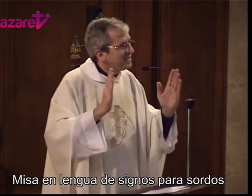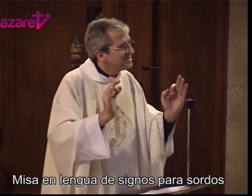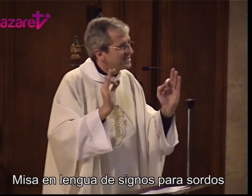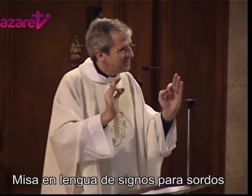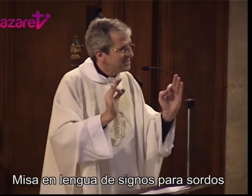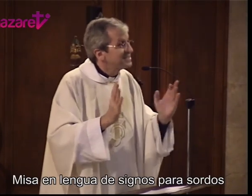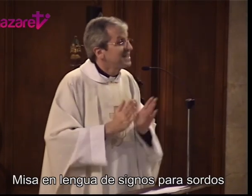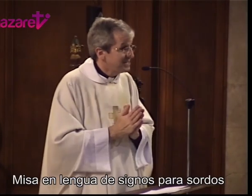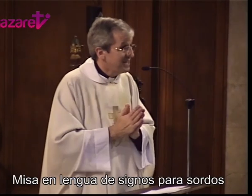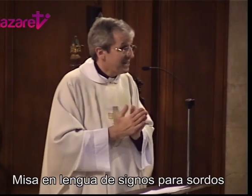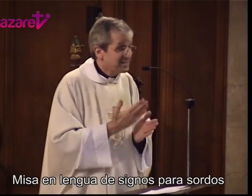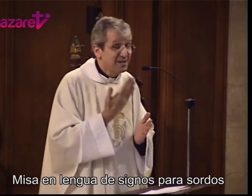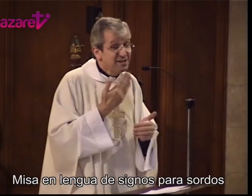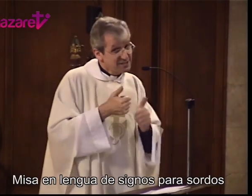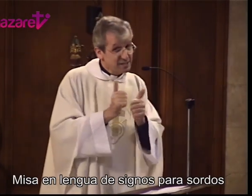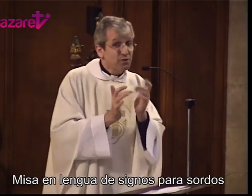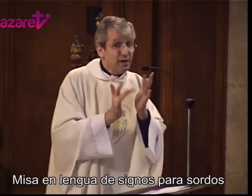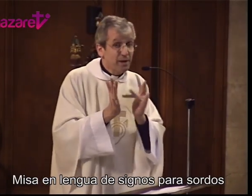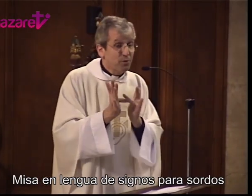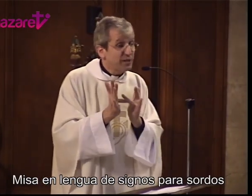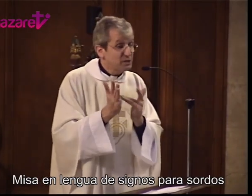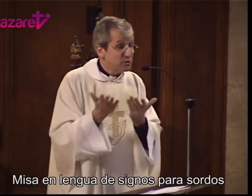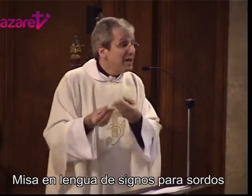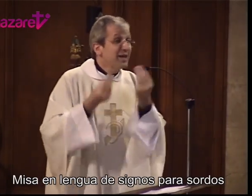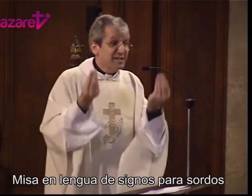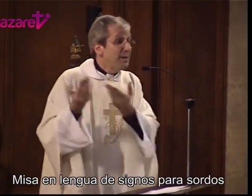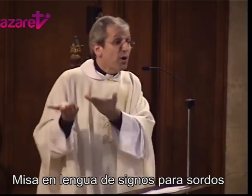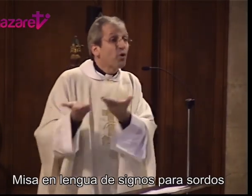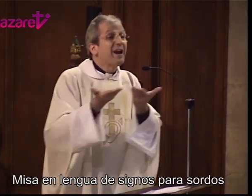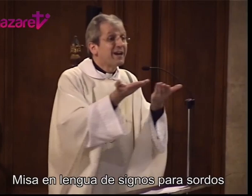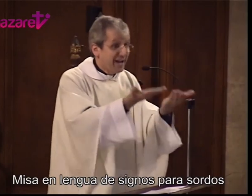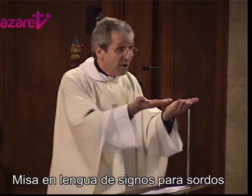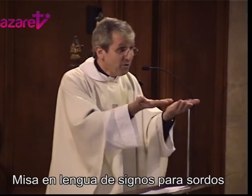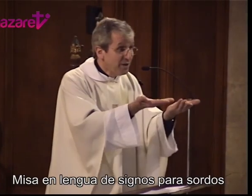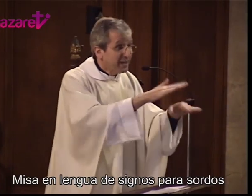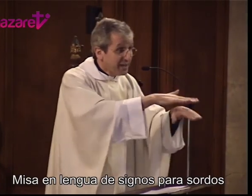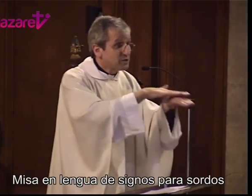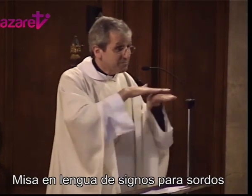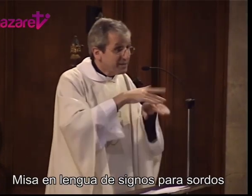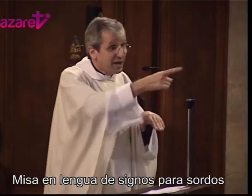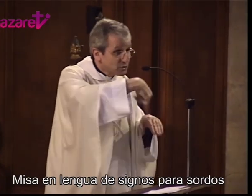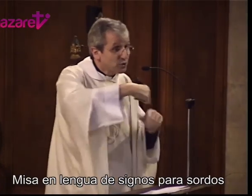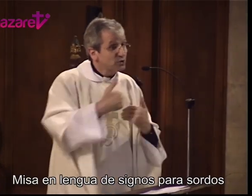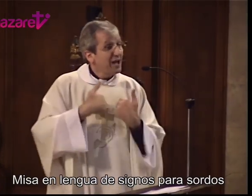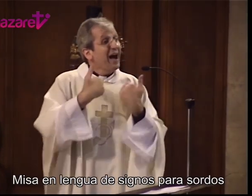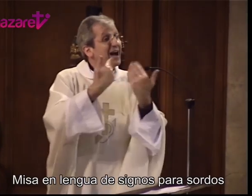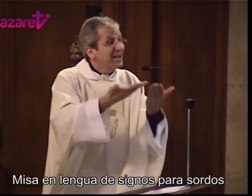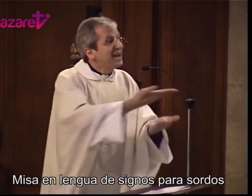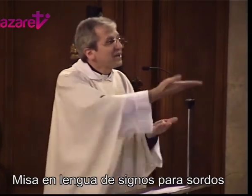estas fechas tan señaladas, siguiendo el ejemplo de Jesús, que es el mejor regalo que nos invita a nosotros a regalarnos